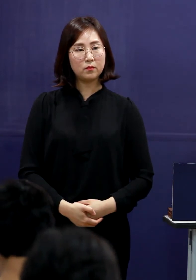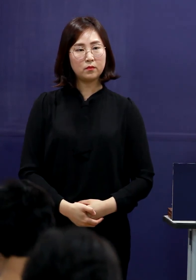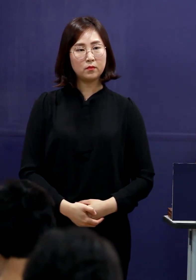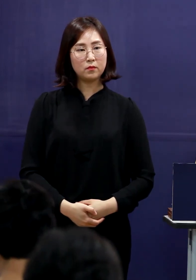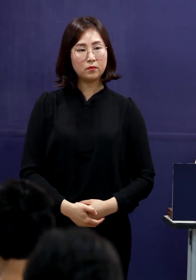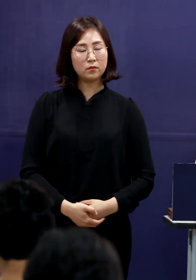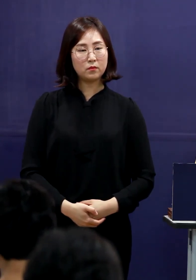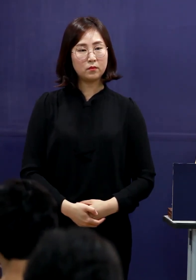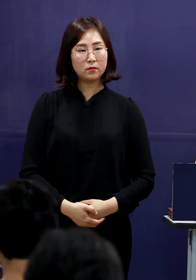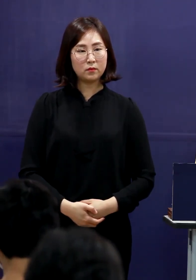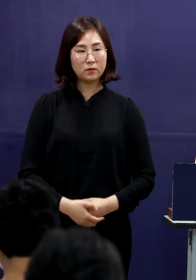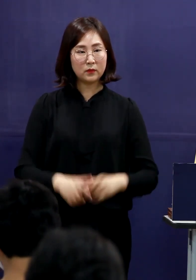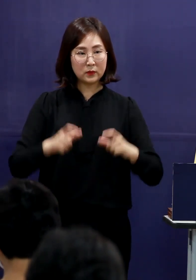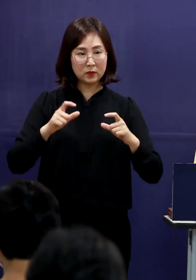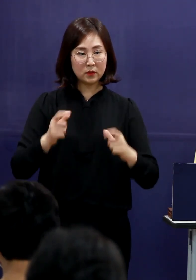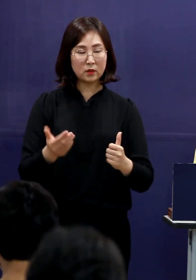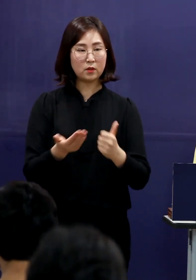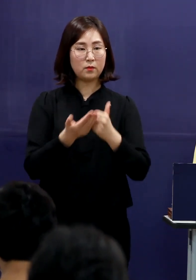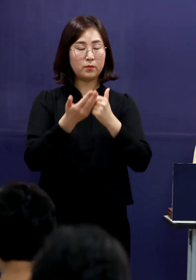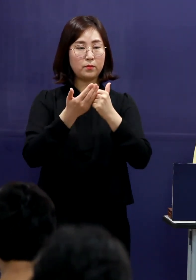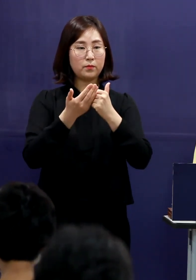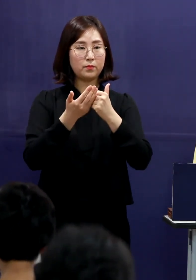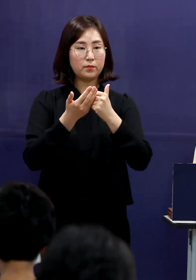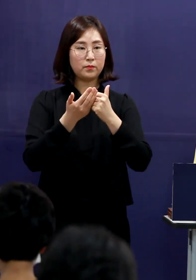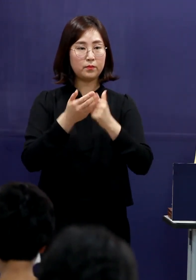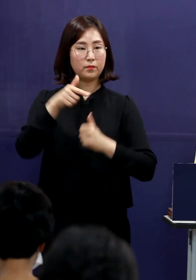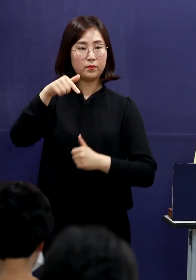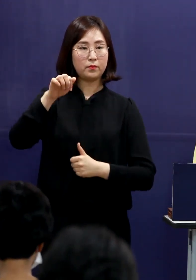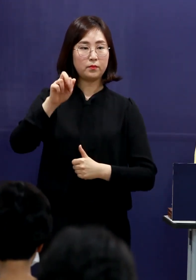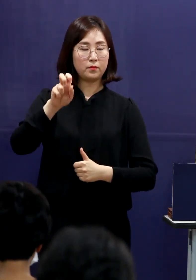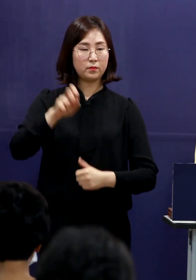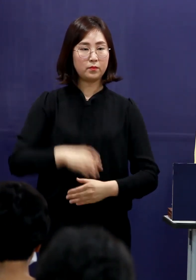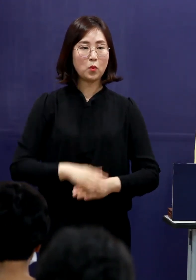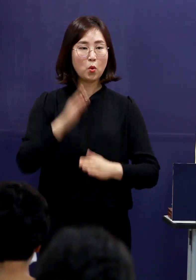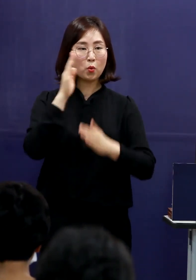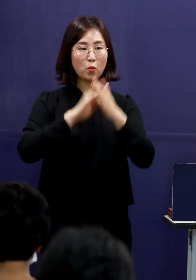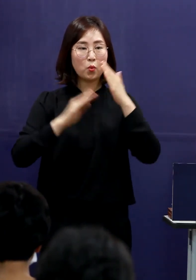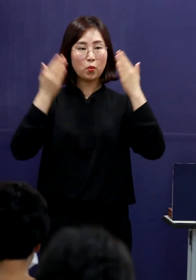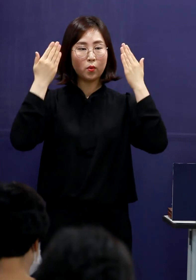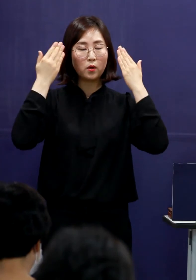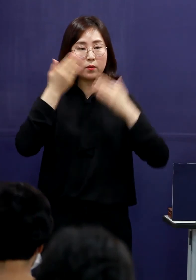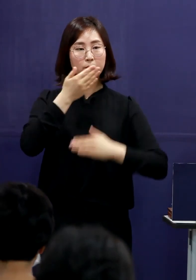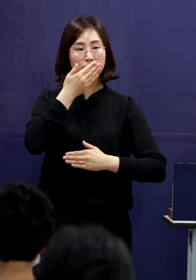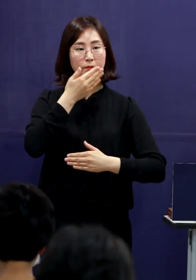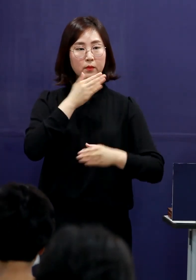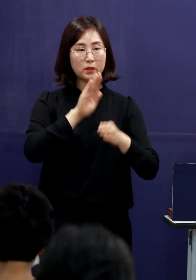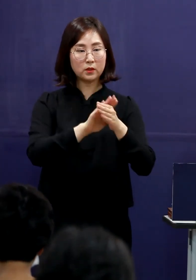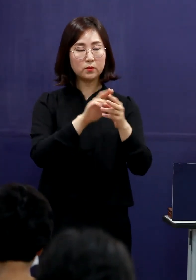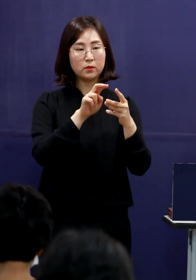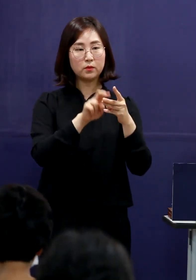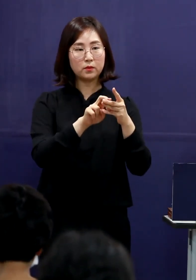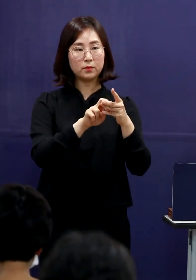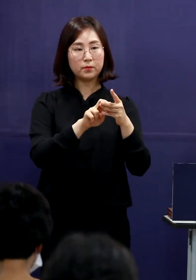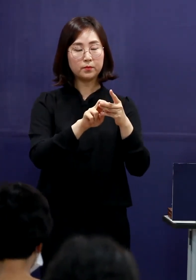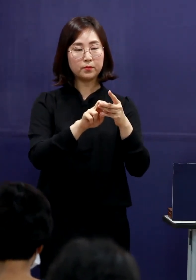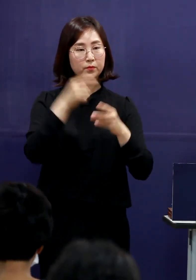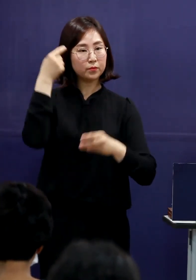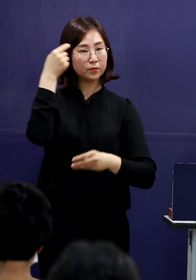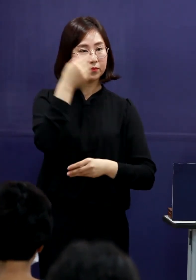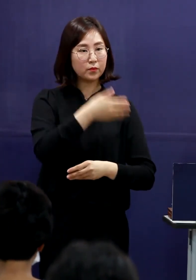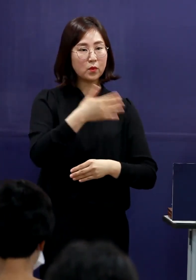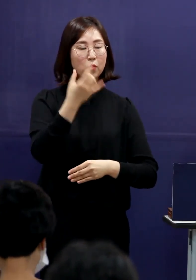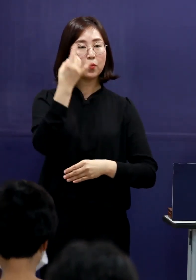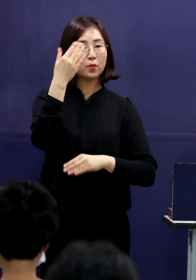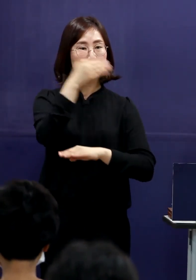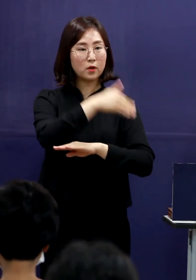네, 로컬TV의 김은지 기자입니다. 공공급식 지원센터에서 간단하게 질문 한 가지 드리겠습니다. 당초 계획했던